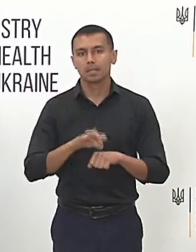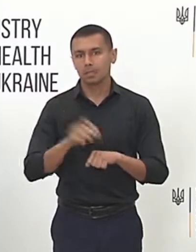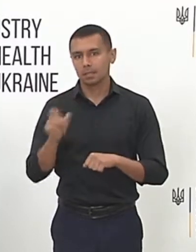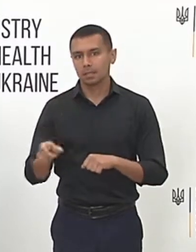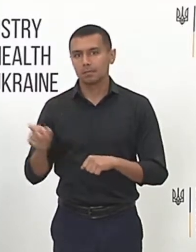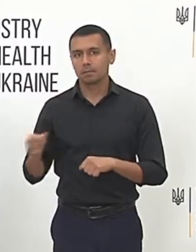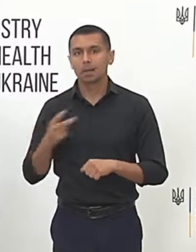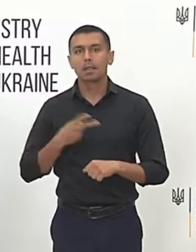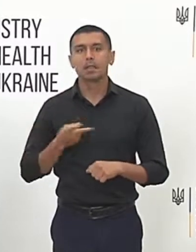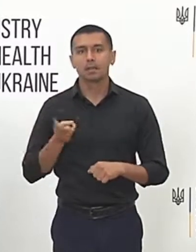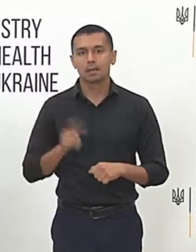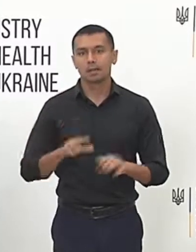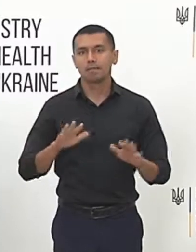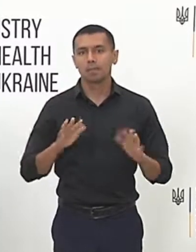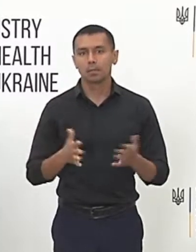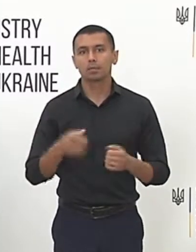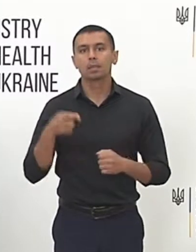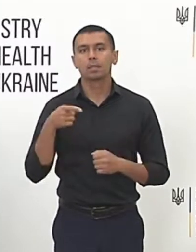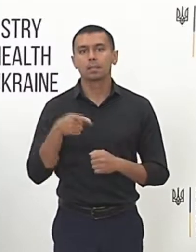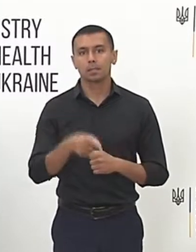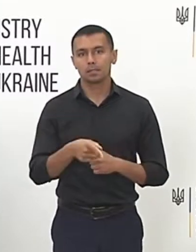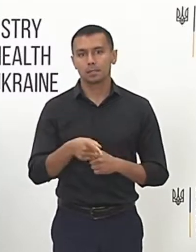пацієнтів, а летальних випадків